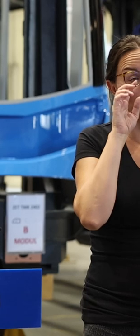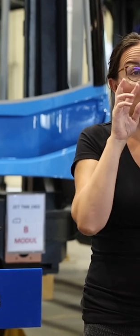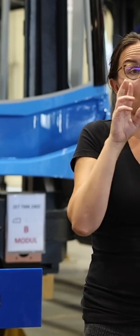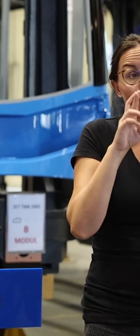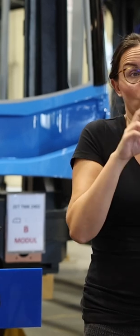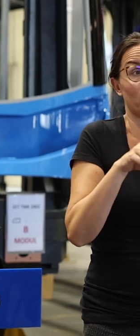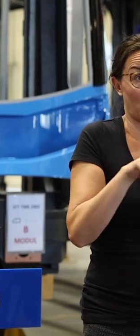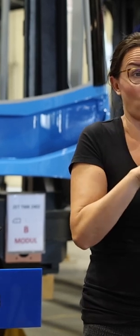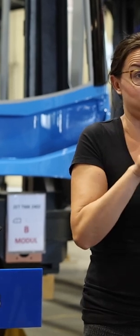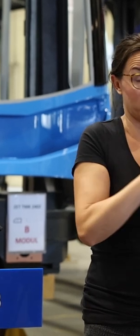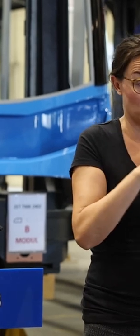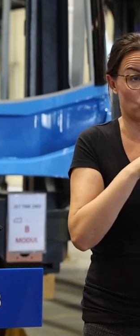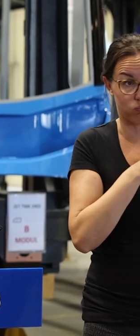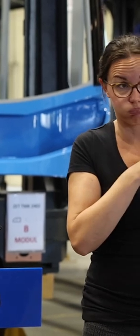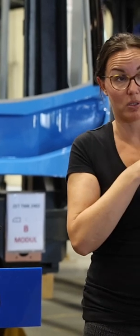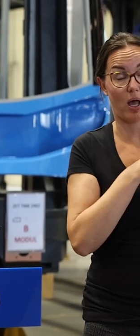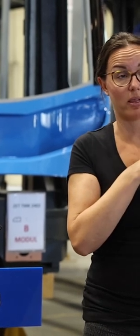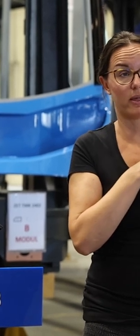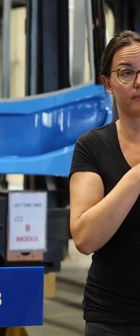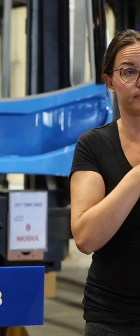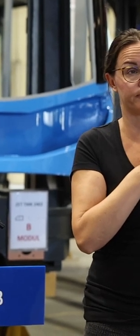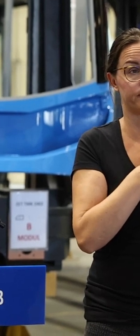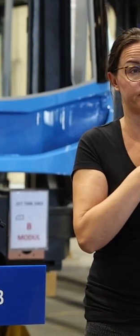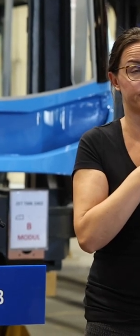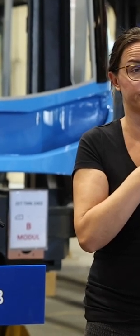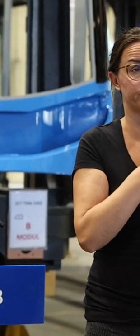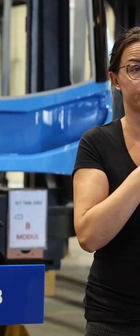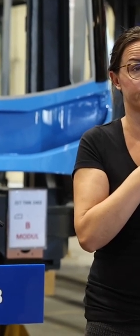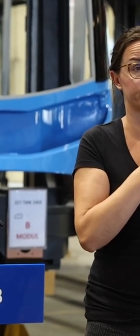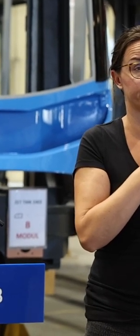na cijenu i usluge i opskrbe plinom u javnoj usluzi i tržišne usluge.